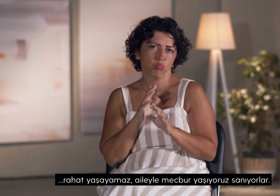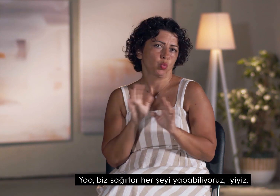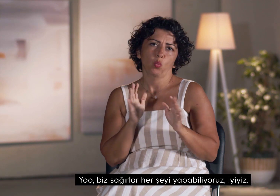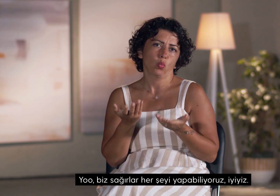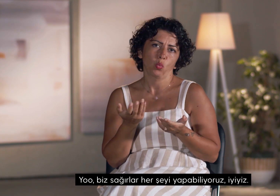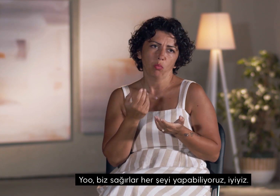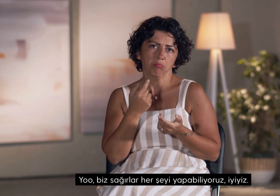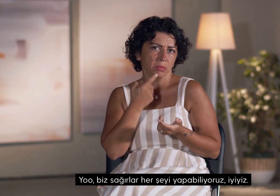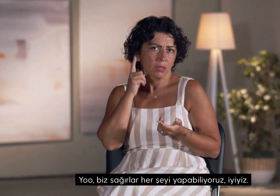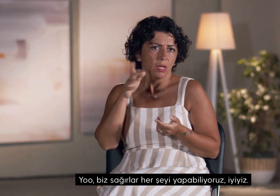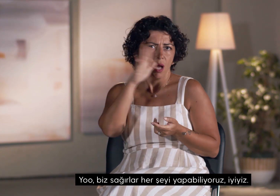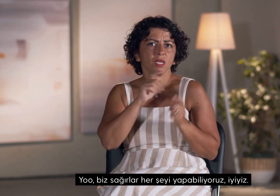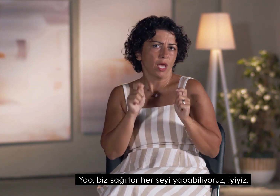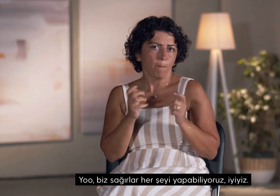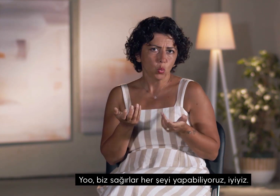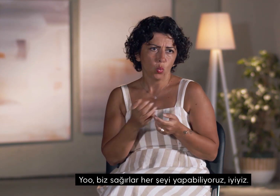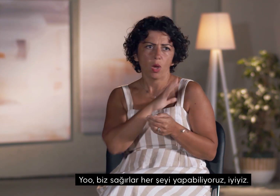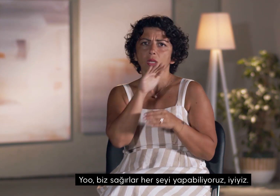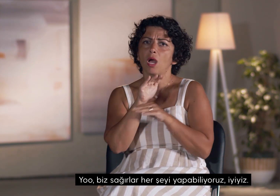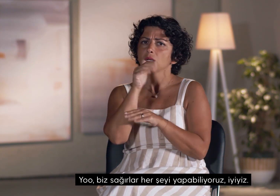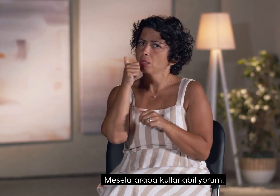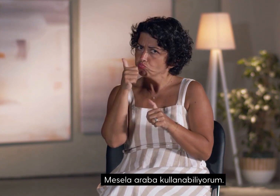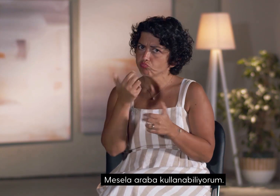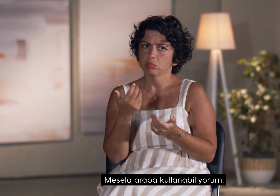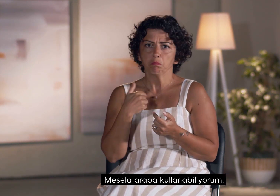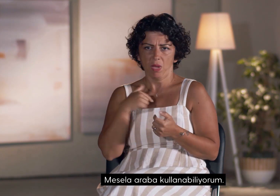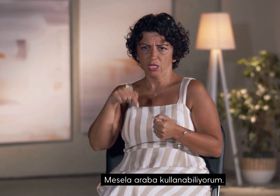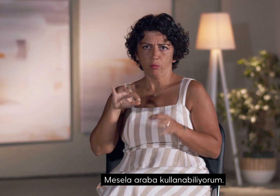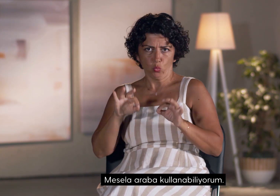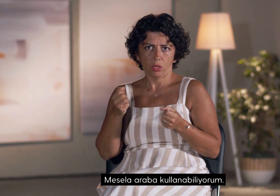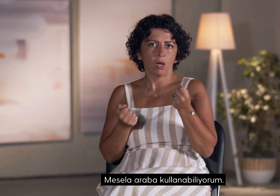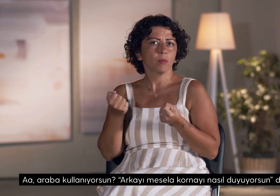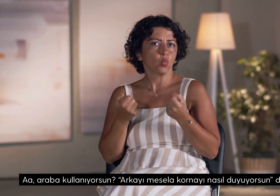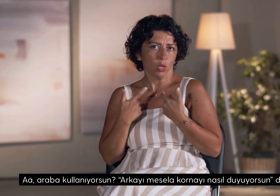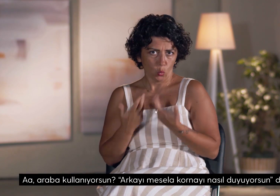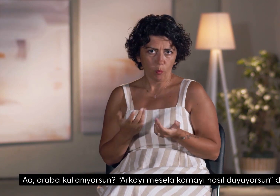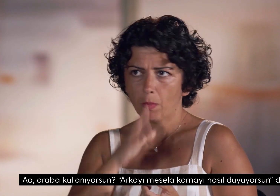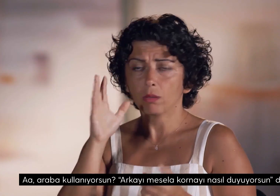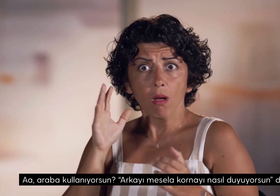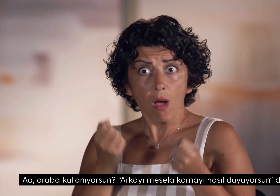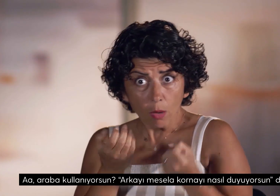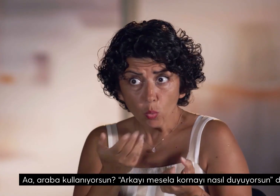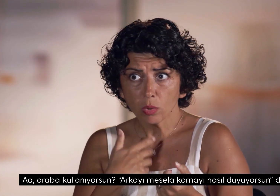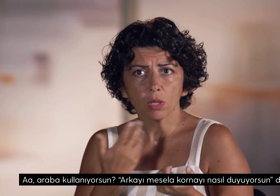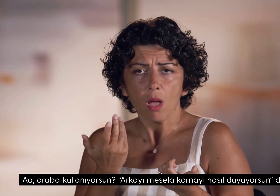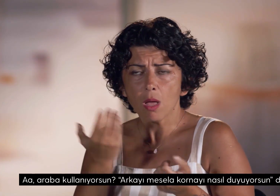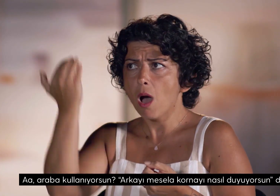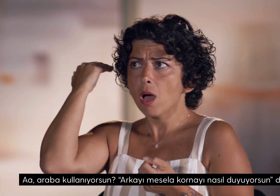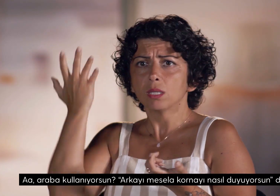Yo, bizler sağırlar, her şeyi yapabiliyoruz. İyiyiz mesela, araba kullanıyorum. Aa, araba kullanıyorsun. Arkayı mesela